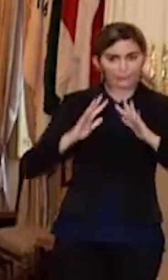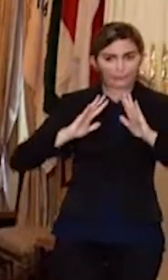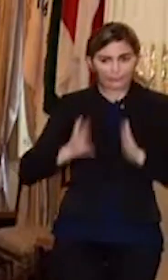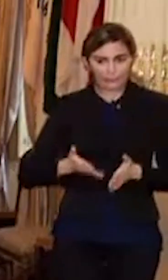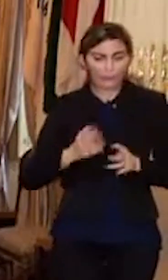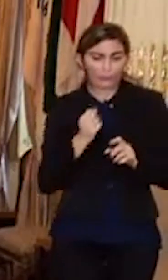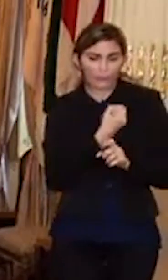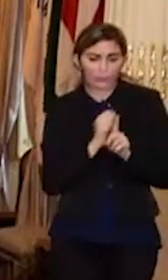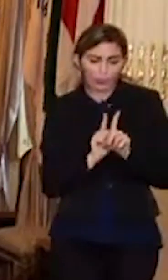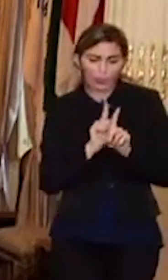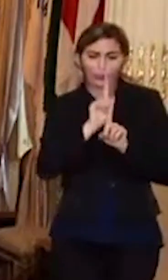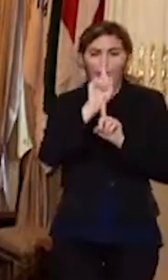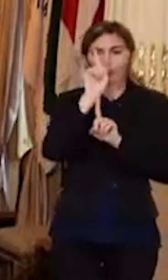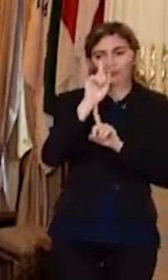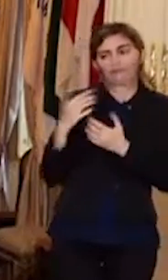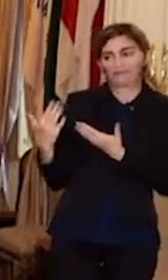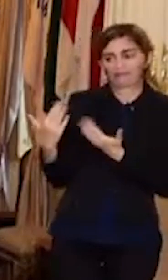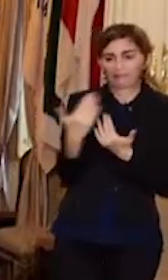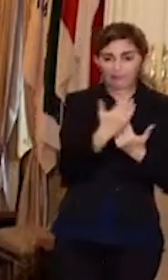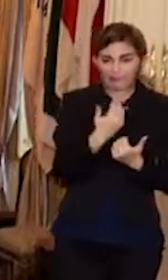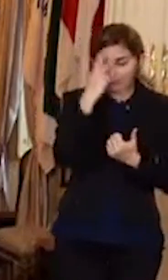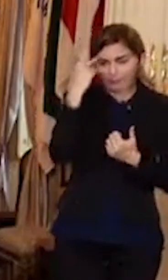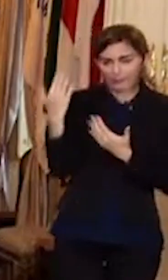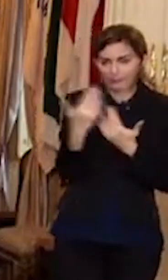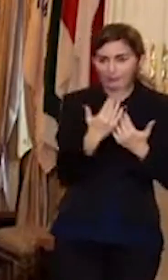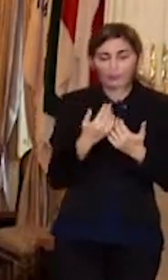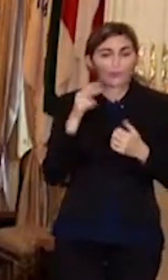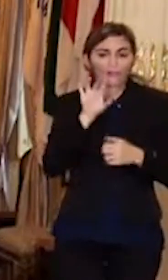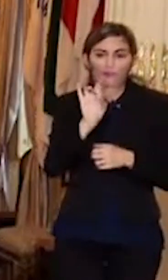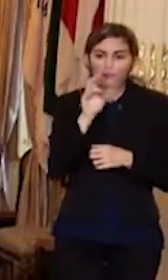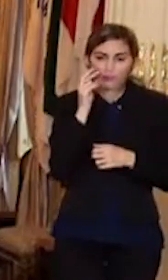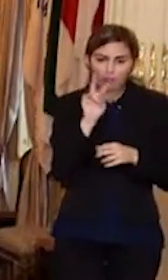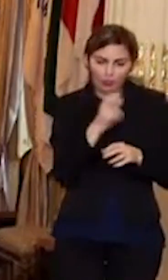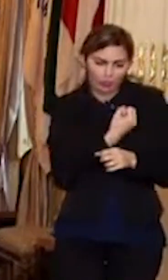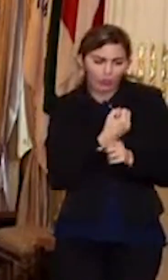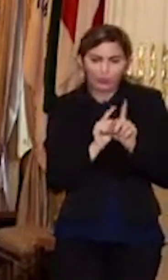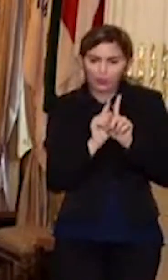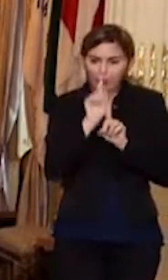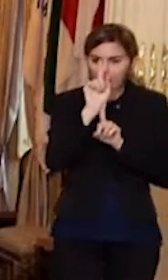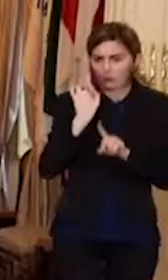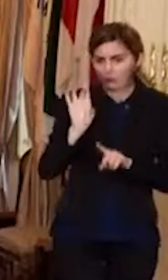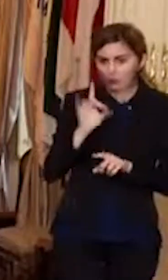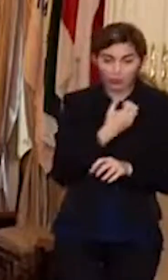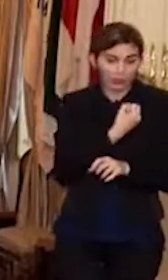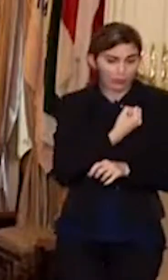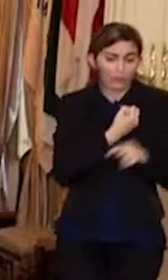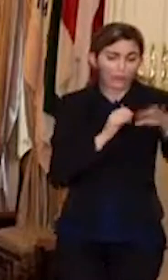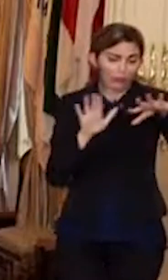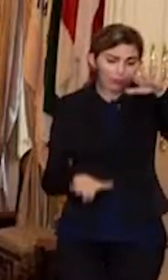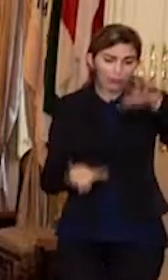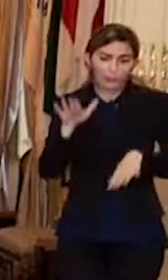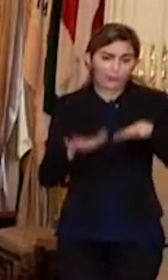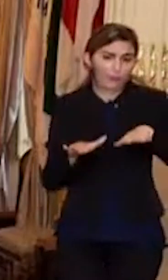em relação ao número de casos nos mais jovens mas isso a gente não tá vendo só nos números porque números às vezes